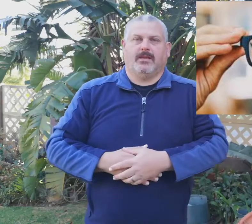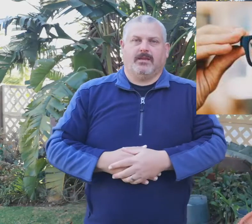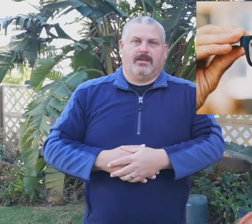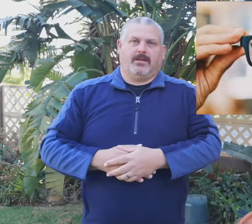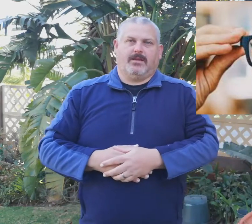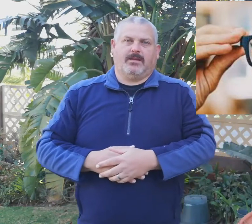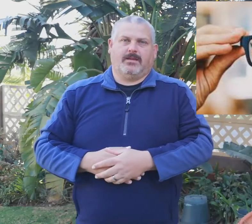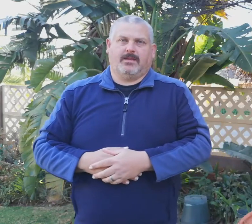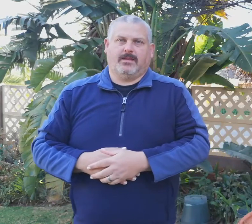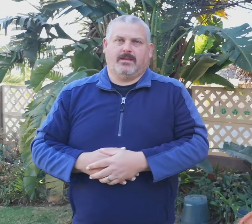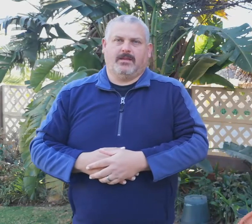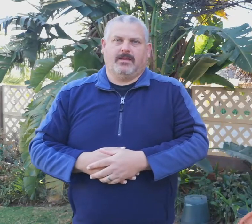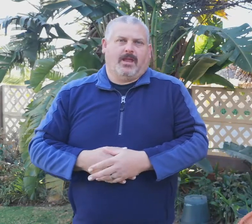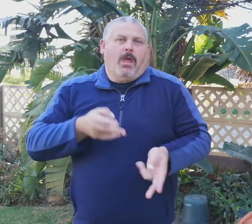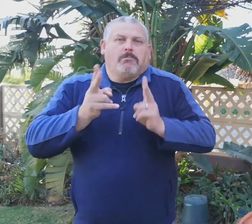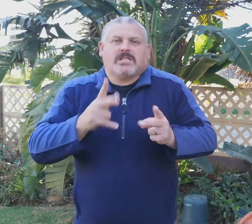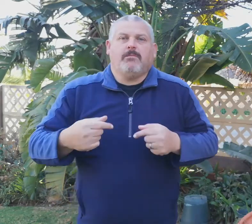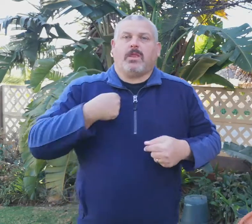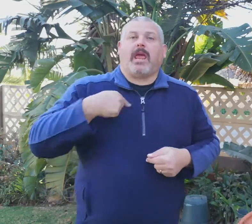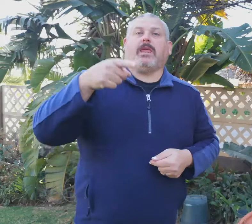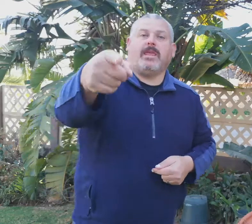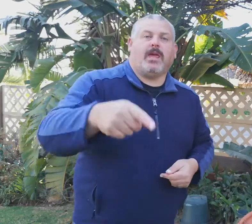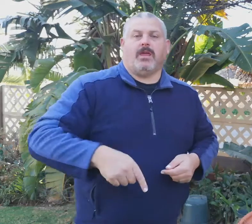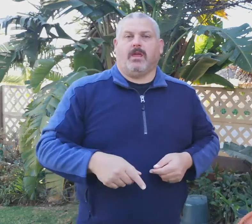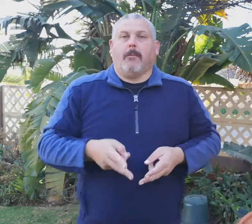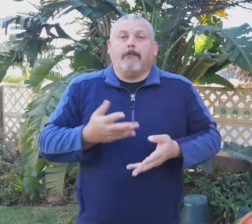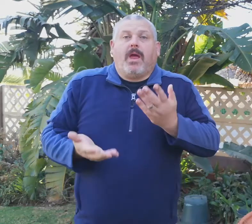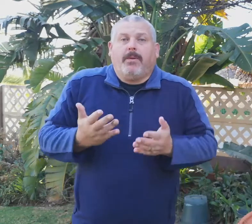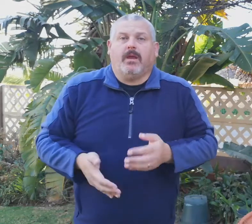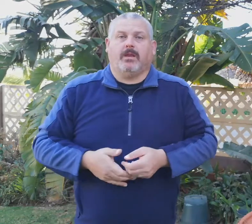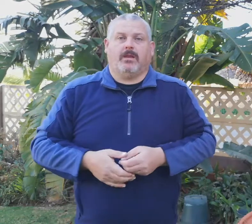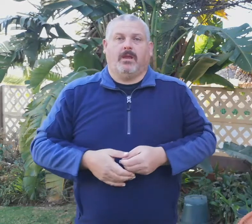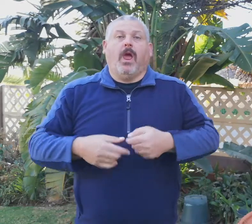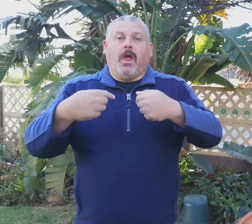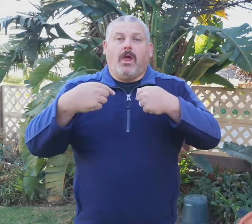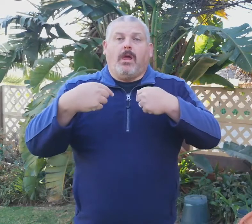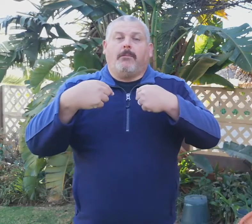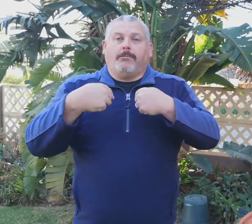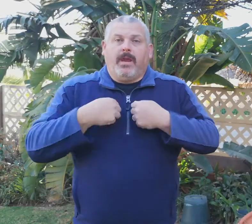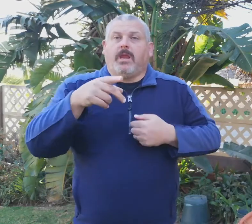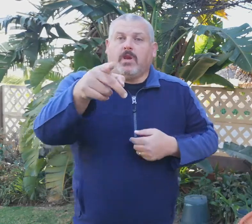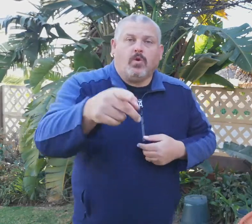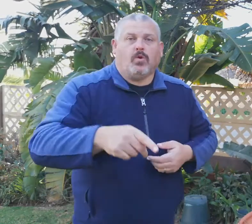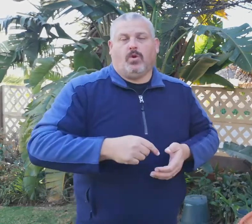Miskien moet ek en jy, maybe, me and you